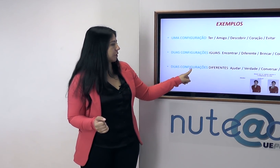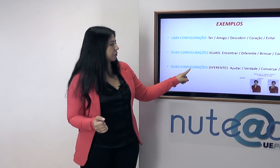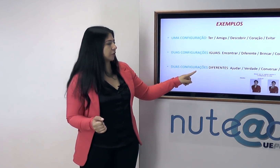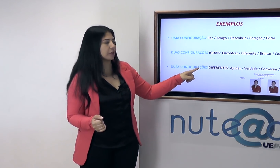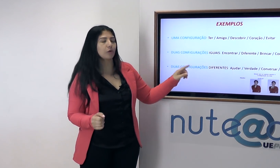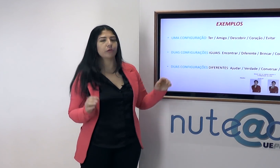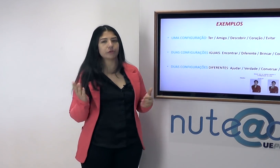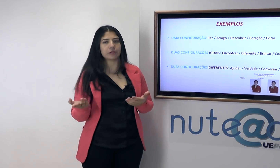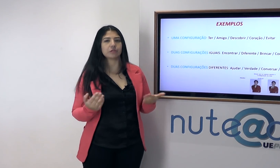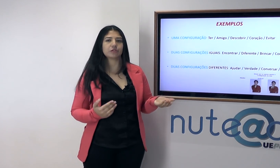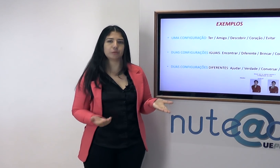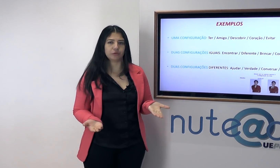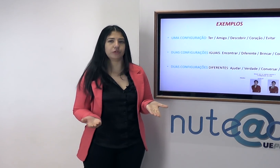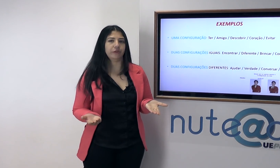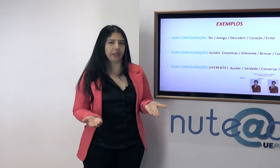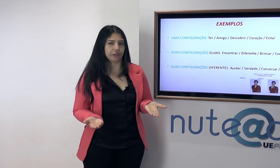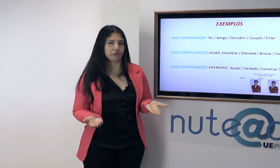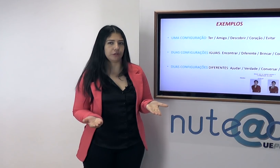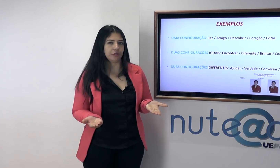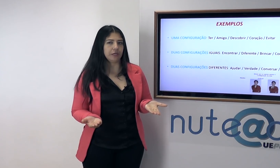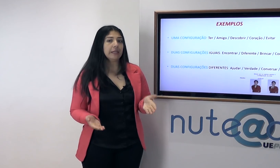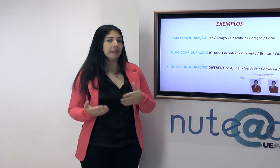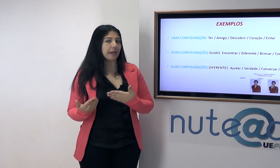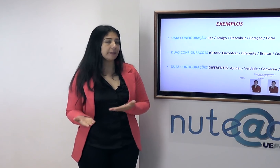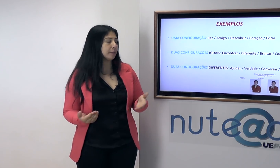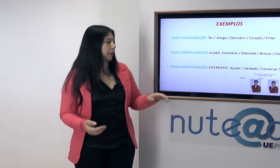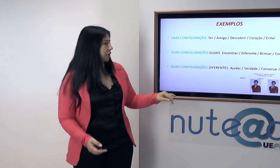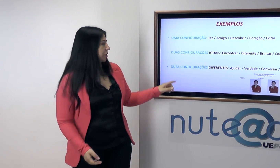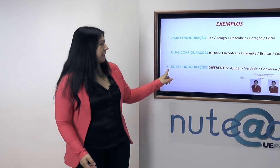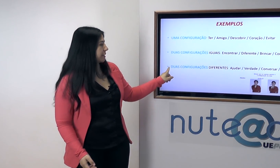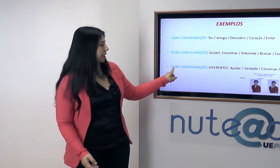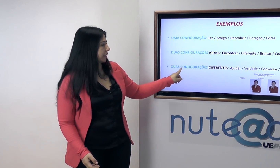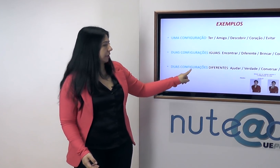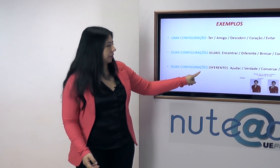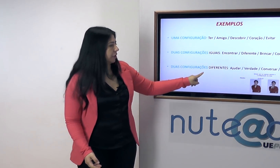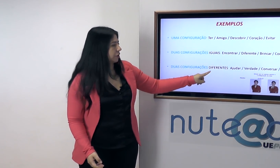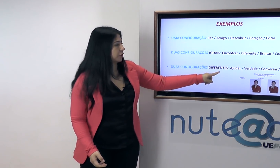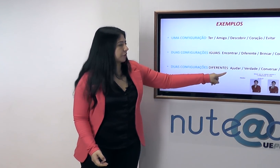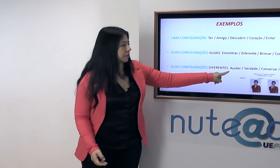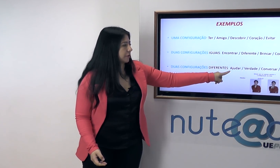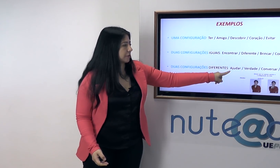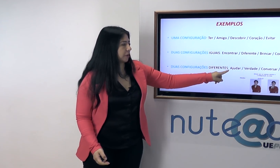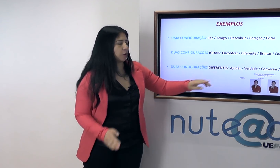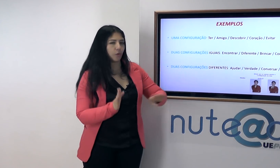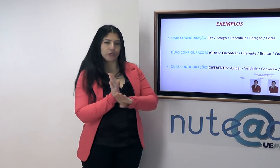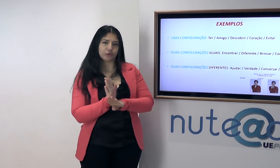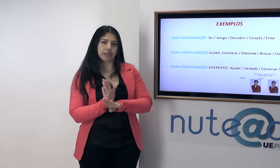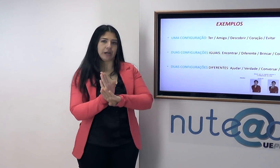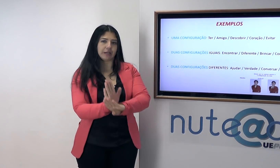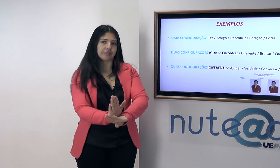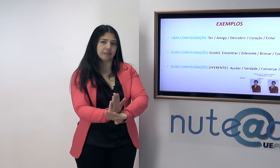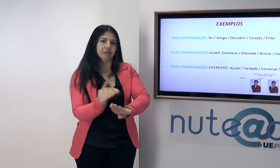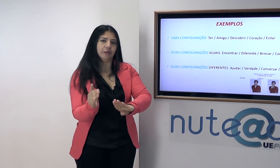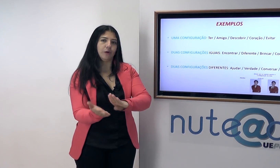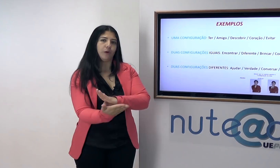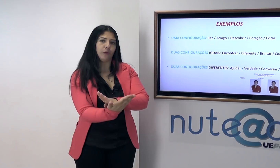mãos vão ter configurações de mãos diferentes. Nada impede nessa daqui de você fazer o ajudar assim